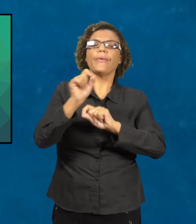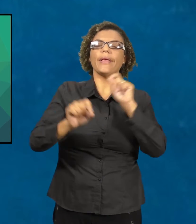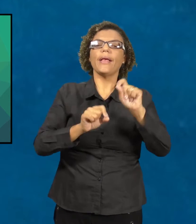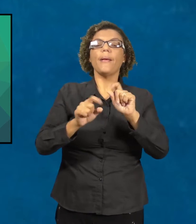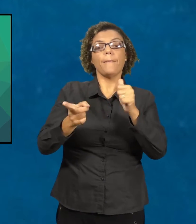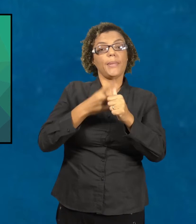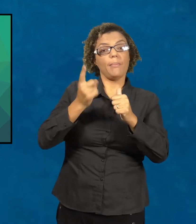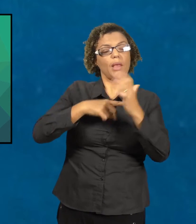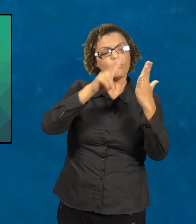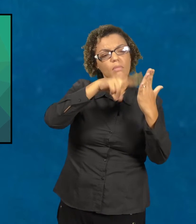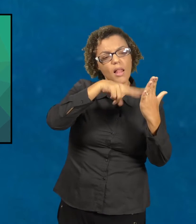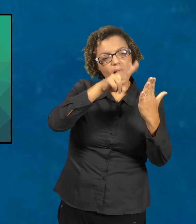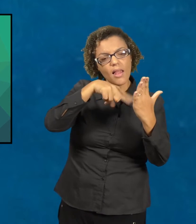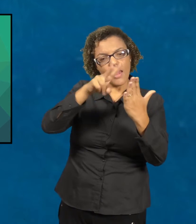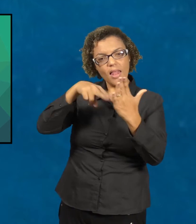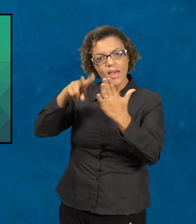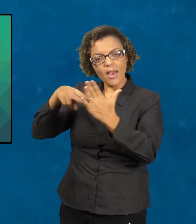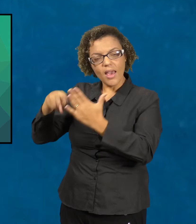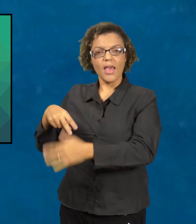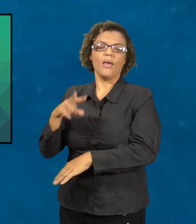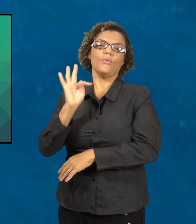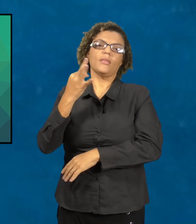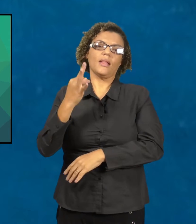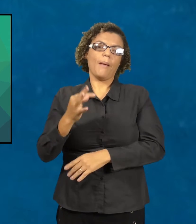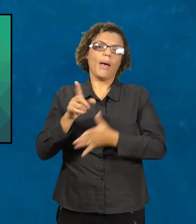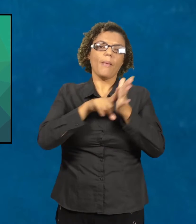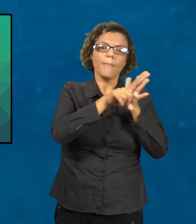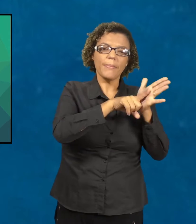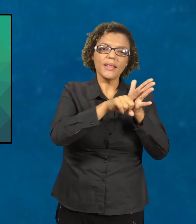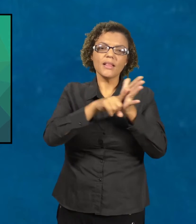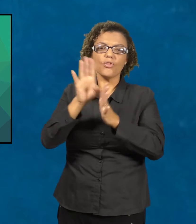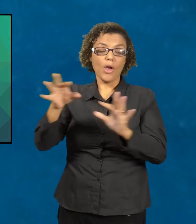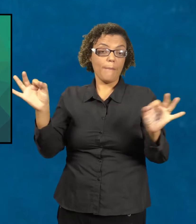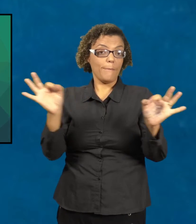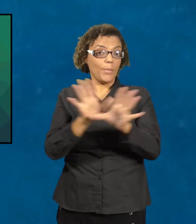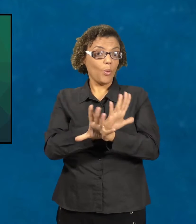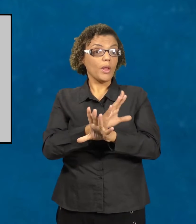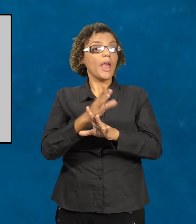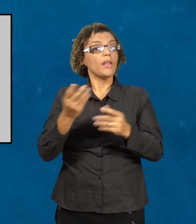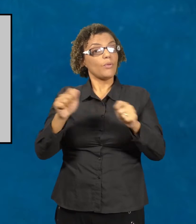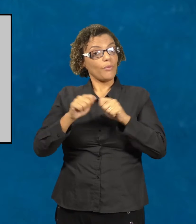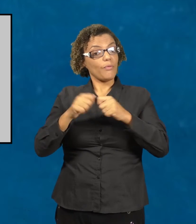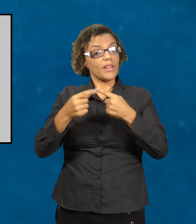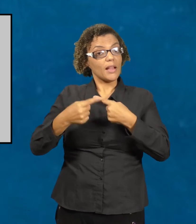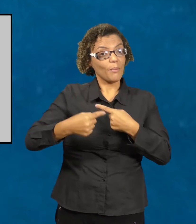E é isso que faremos na nossa próxima semana de estudos. Boas leituras!